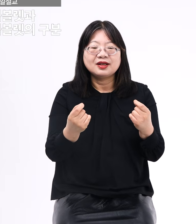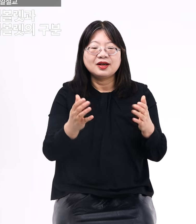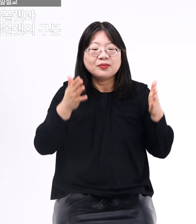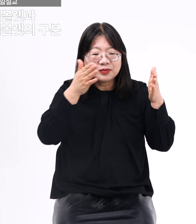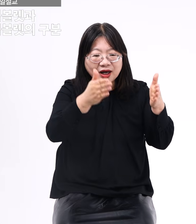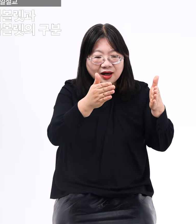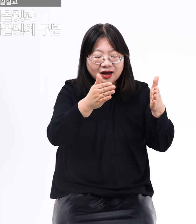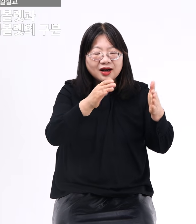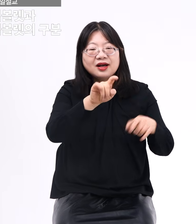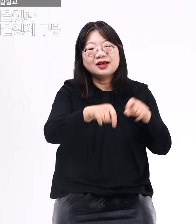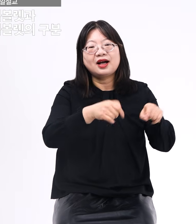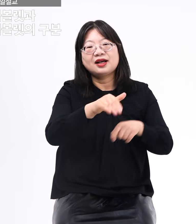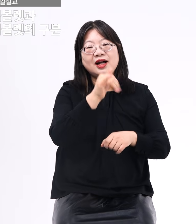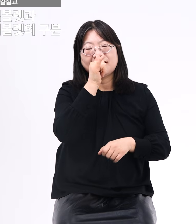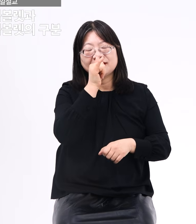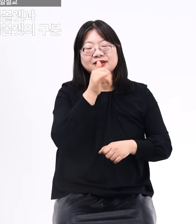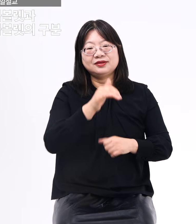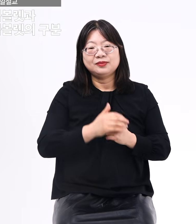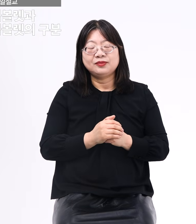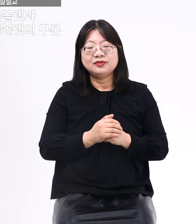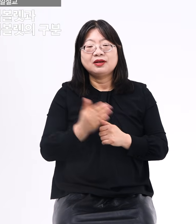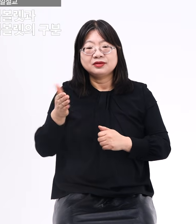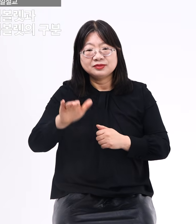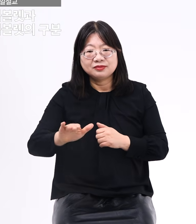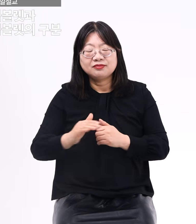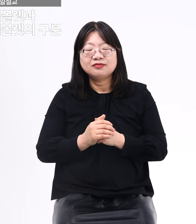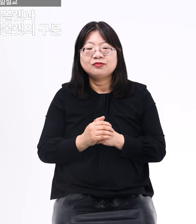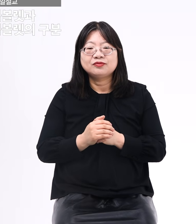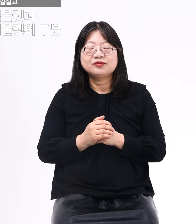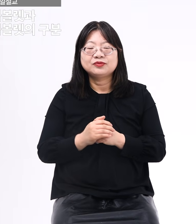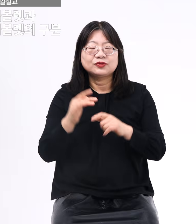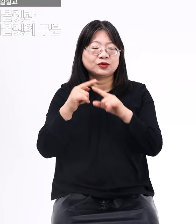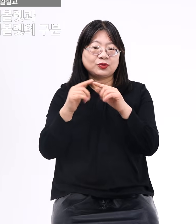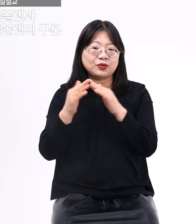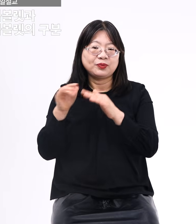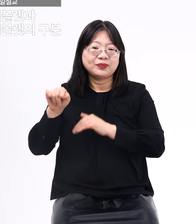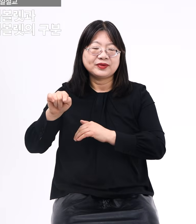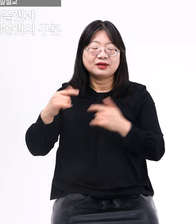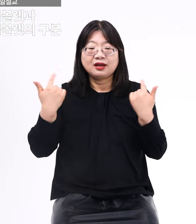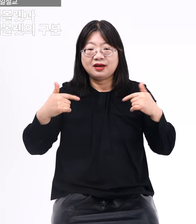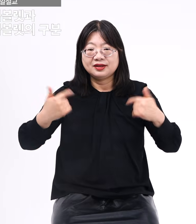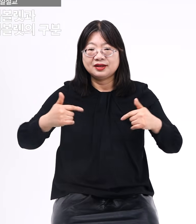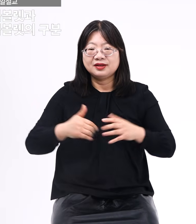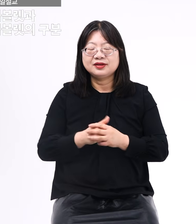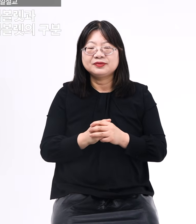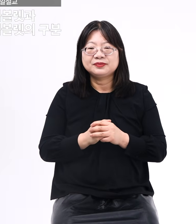목적을 가지고 갈 수 있어요. 그런데 교회는 항상